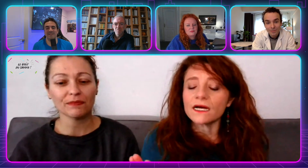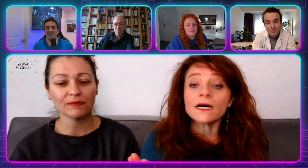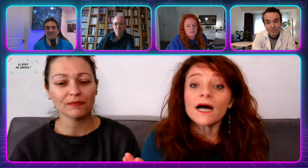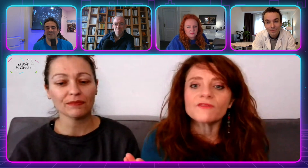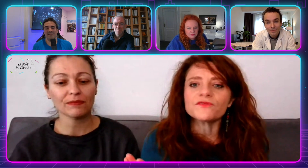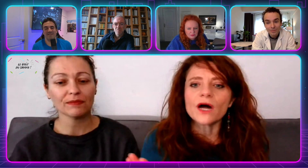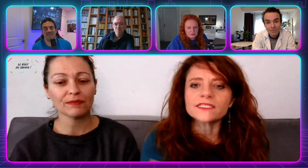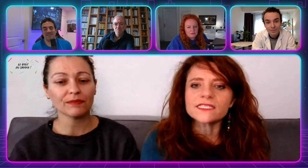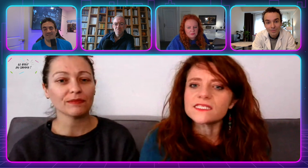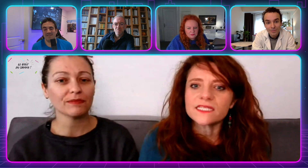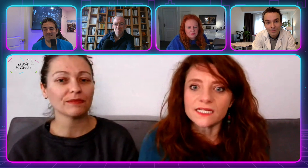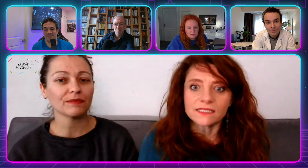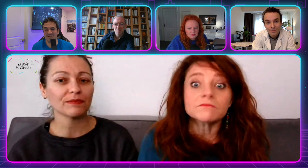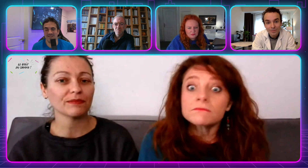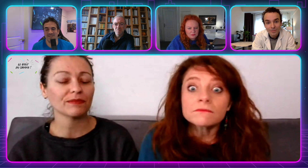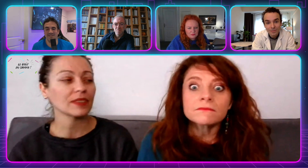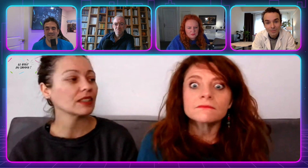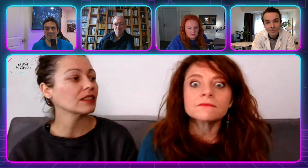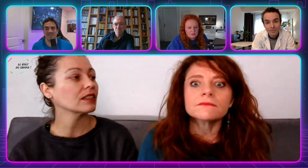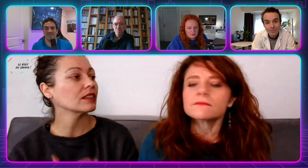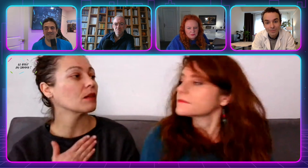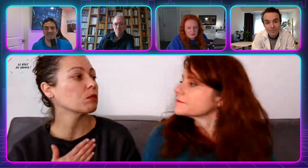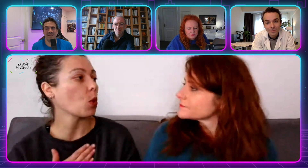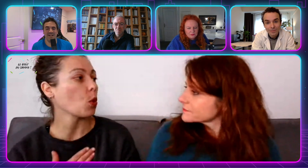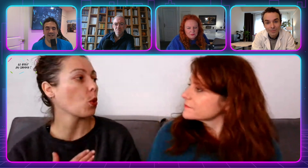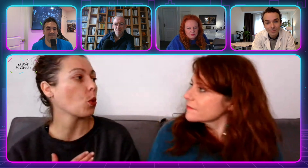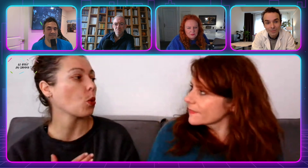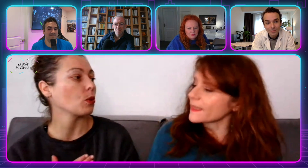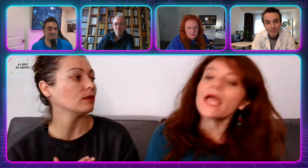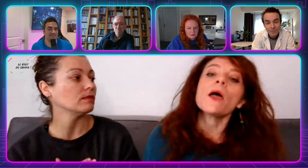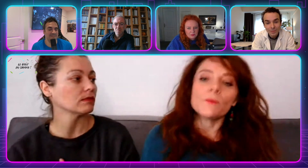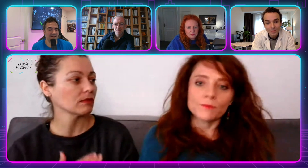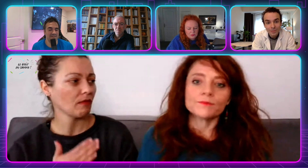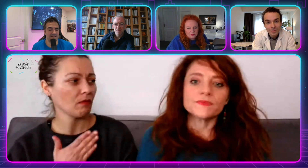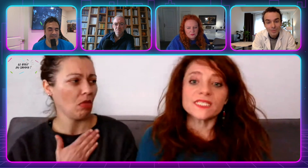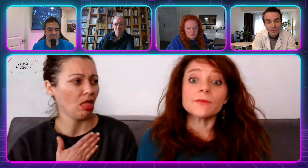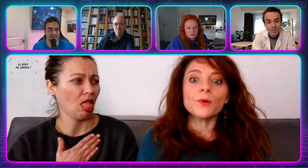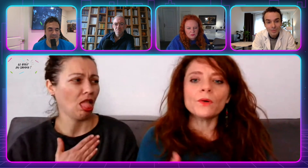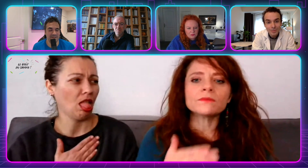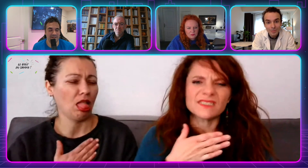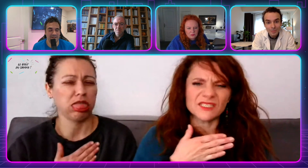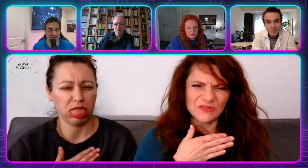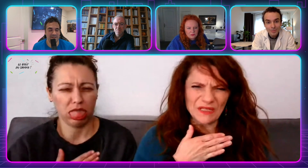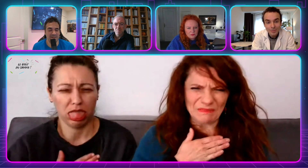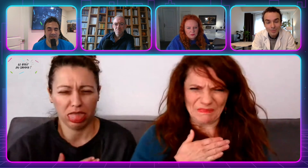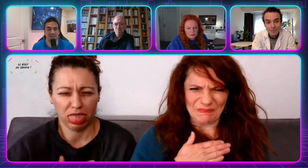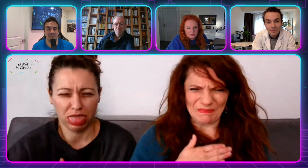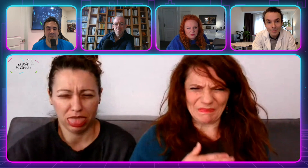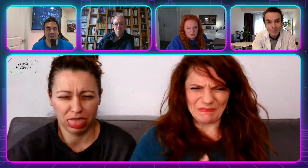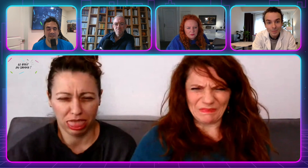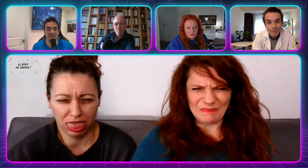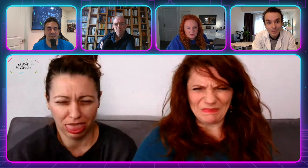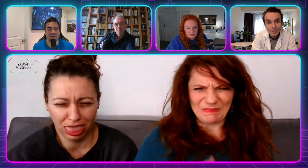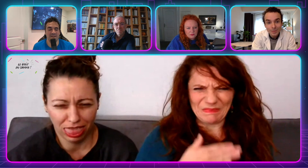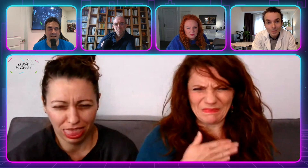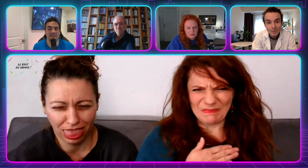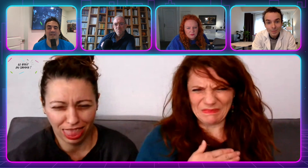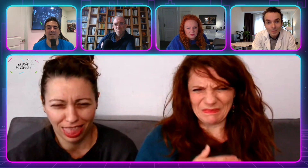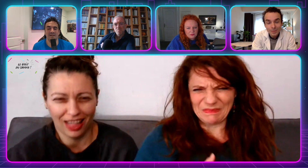C'est lui, c'est un flou artistique, là. c'est très clair. C'est bon si je fais.